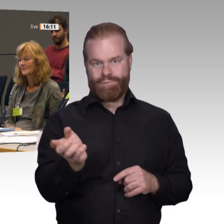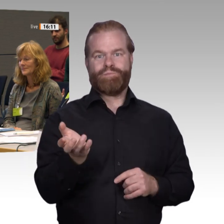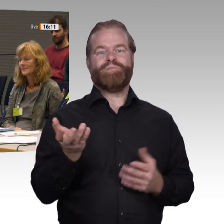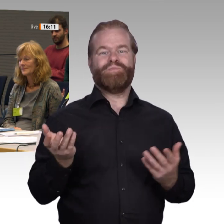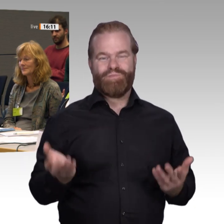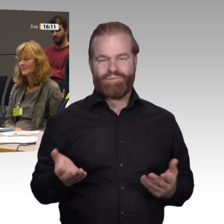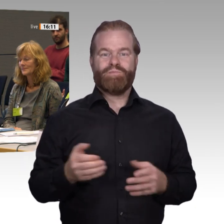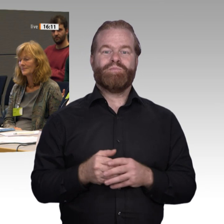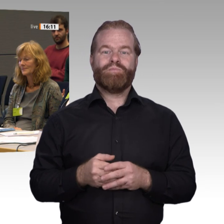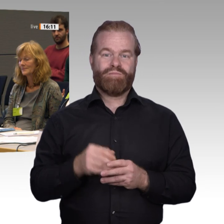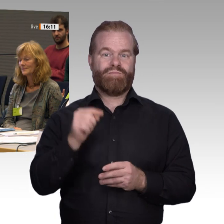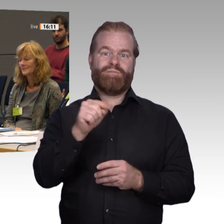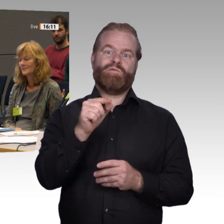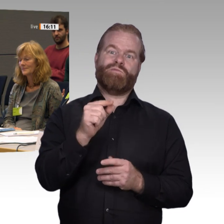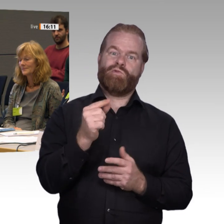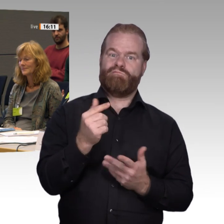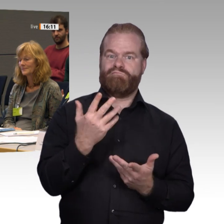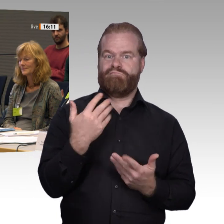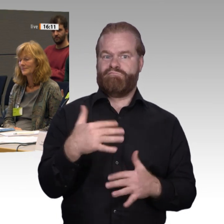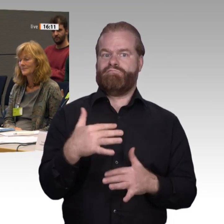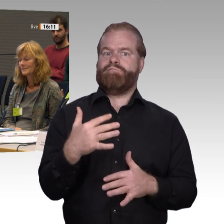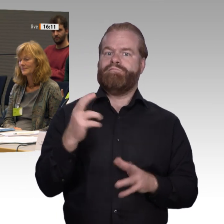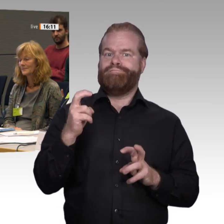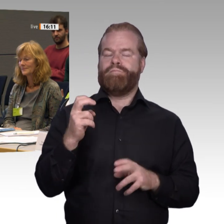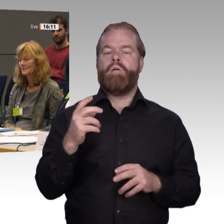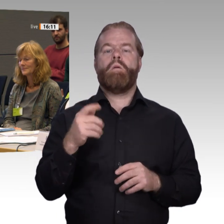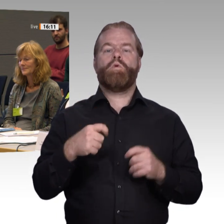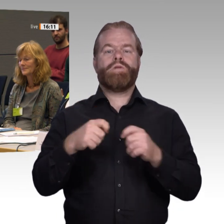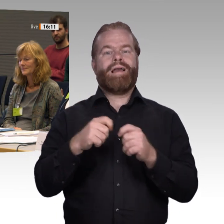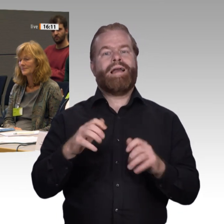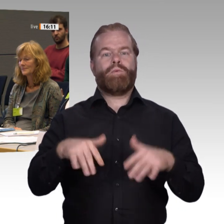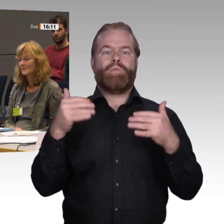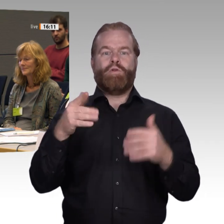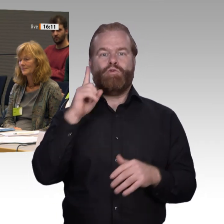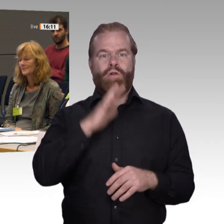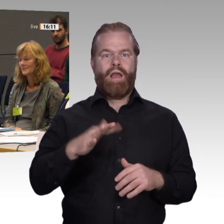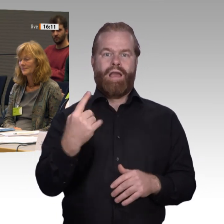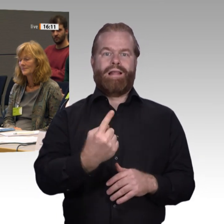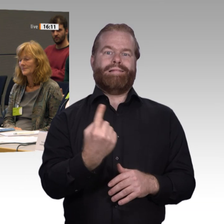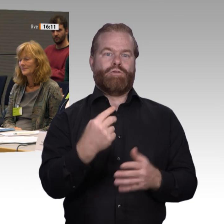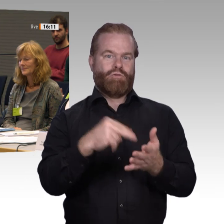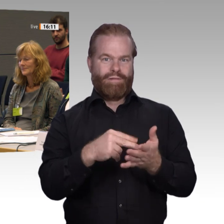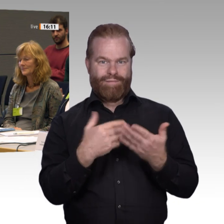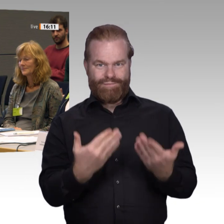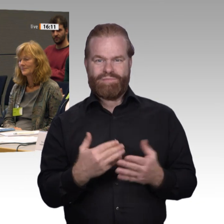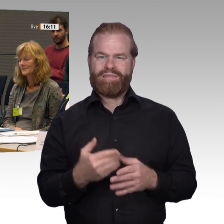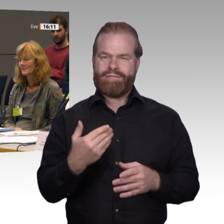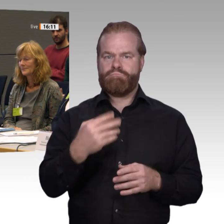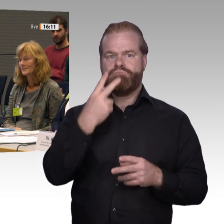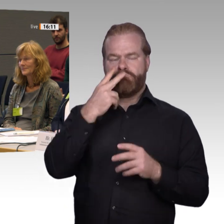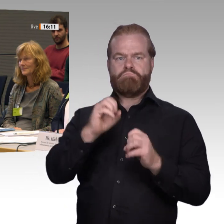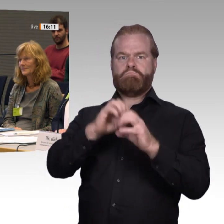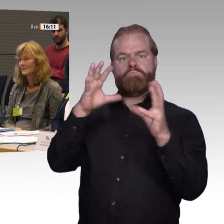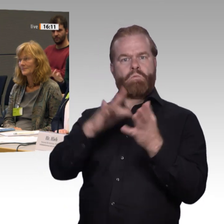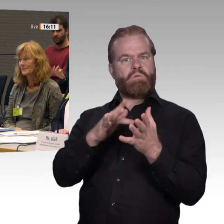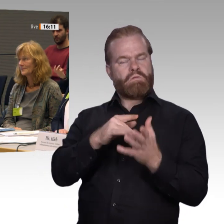haben, leben, dass sie weniger Bedarf haben. Man muss sagen, diese Gruppe ist in der Referenzgruppe bei dem Existenzminimum